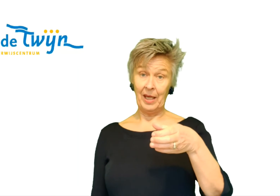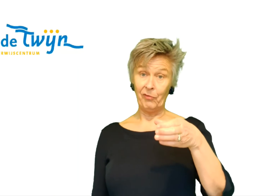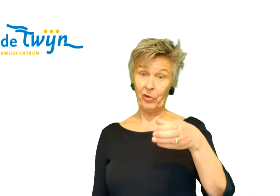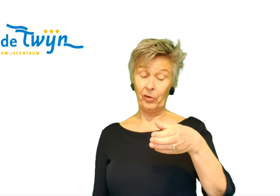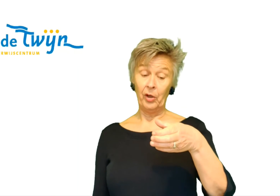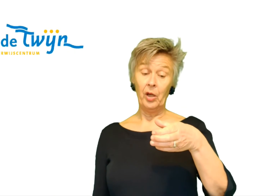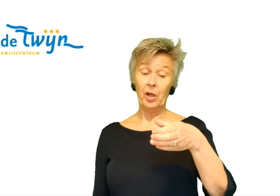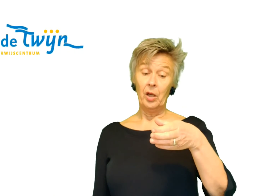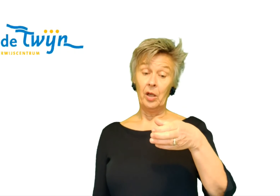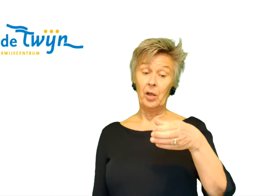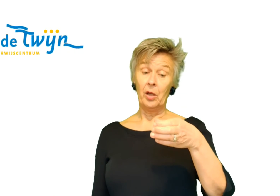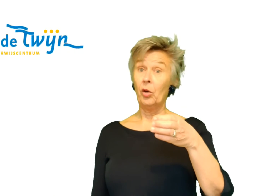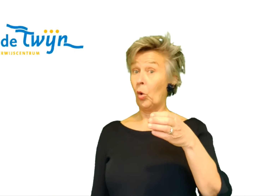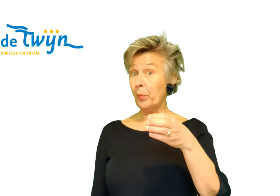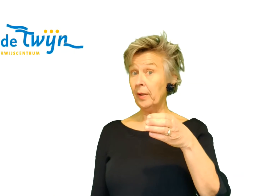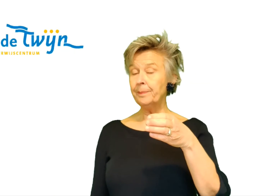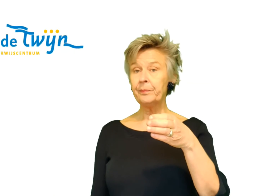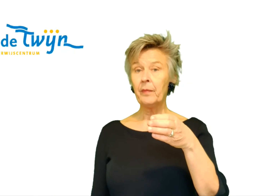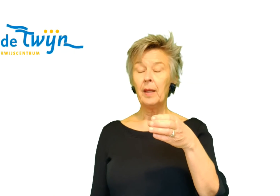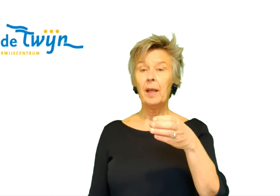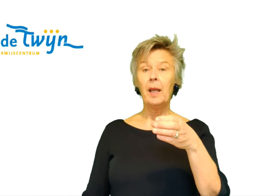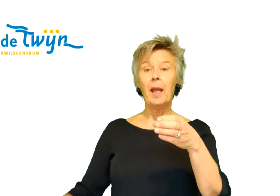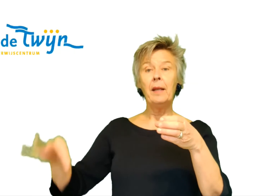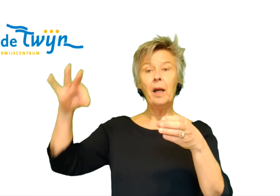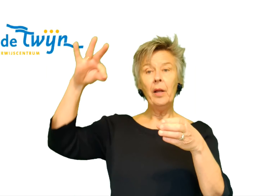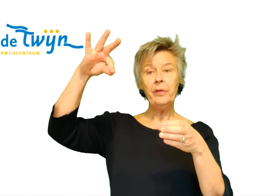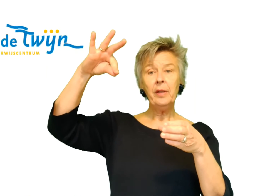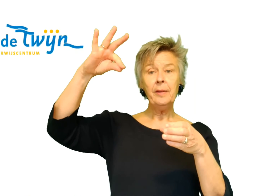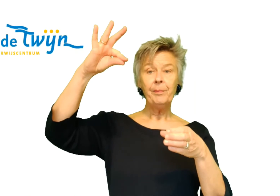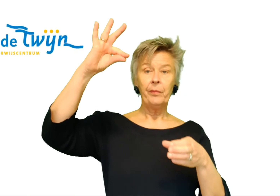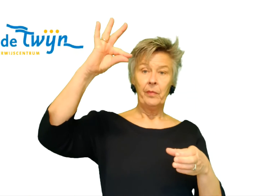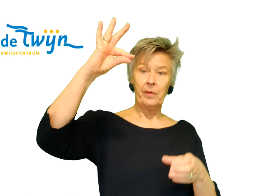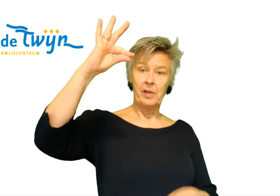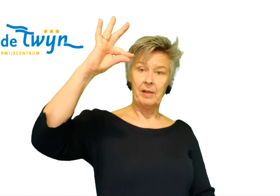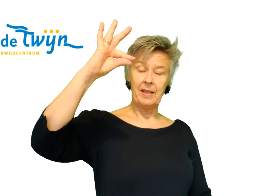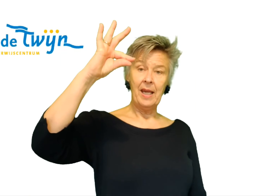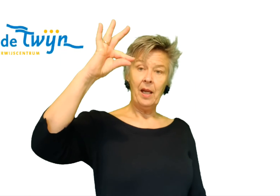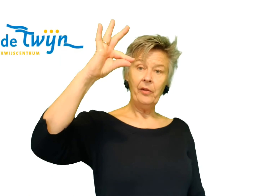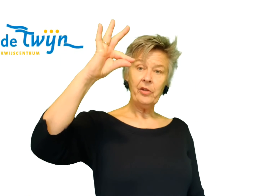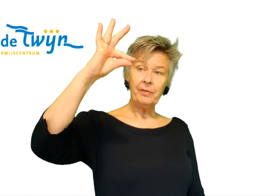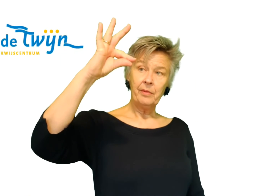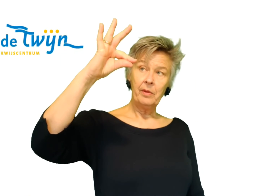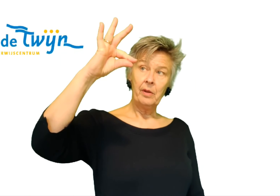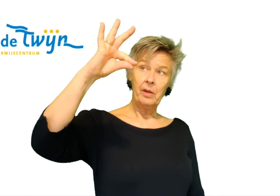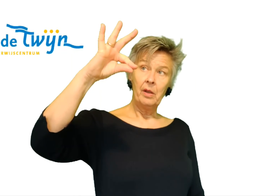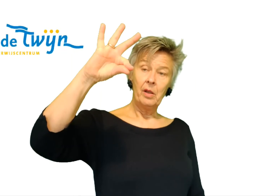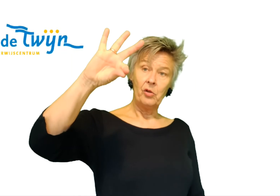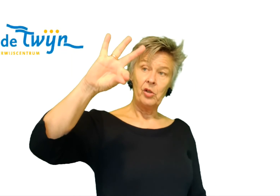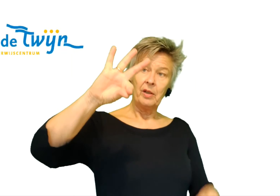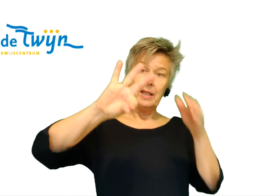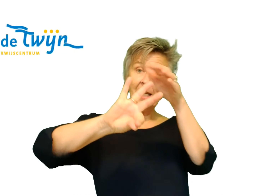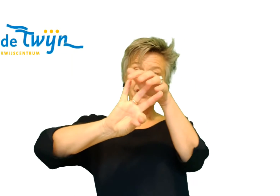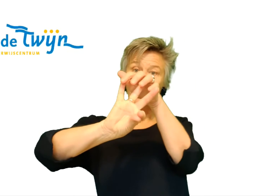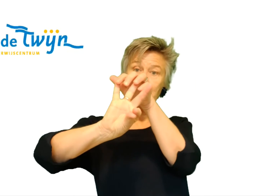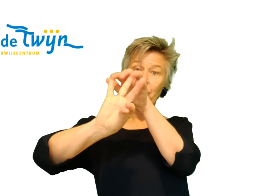even een kopje. En de andere is de theehand. Dus deze vingers